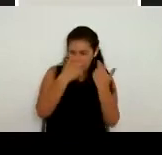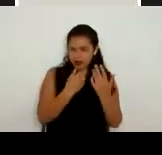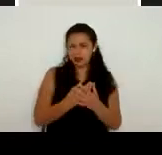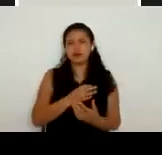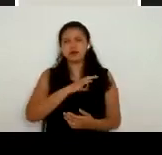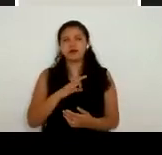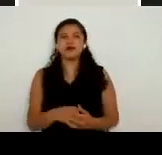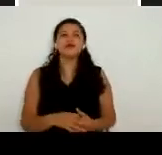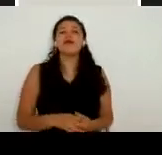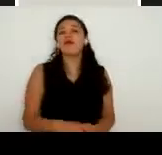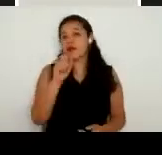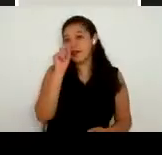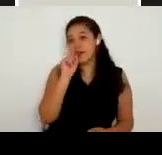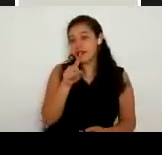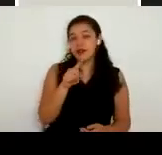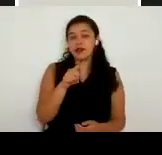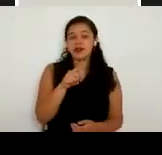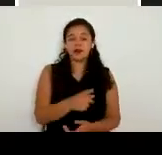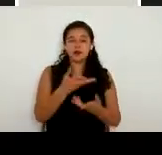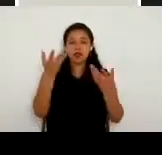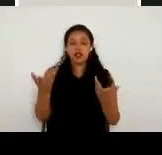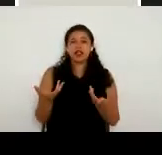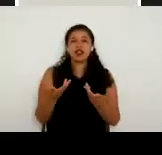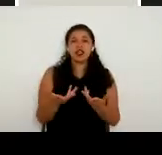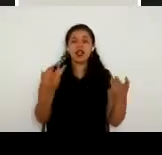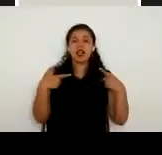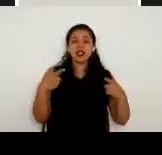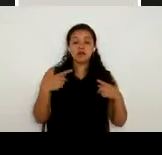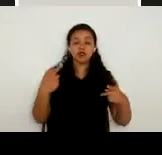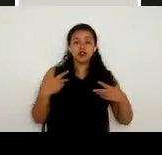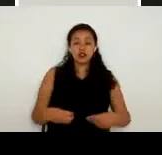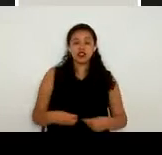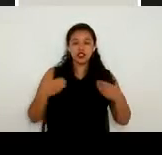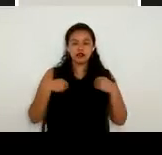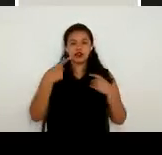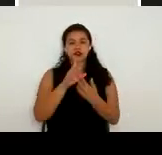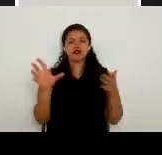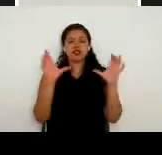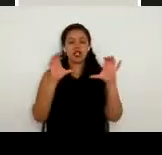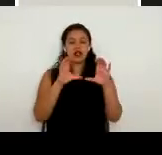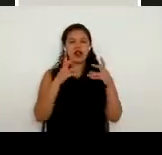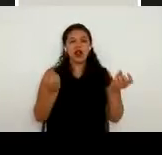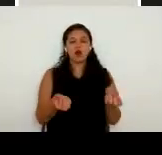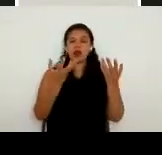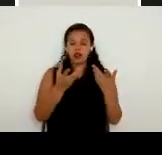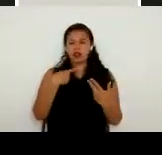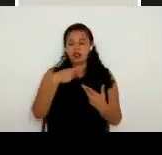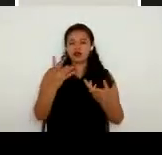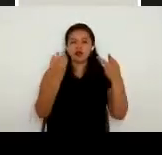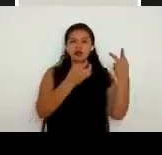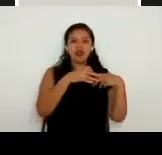en los aspectos demográficos estratificación de la población pero dependiendo de su ocupación